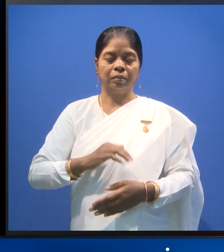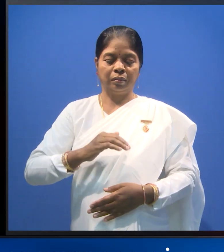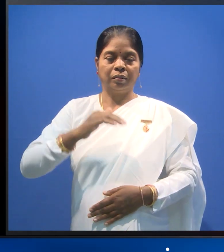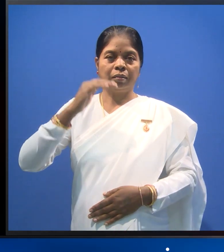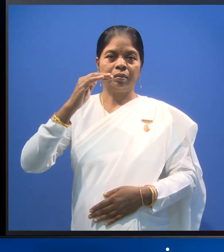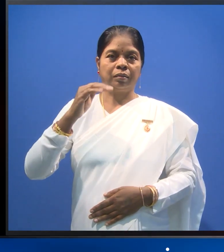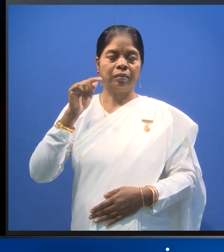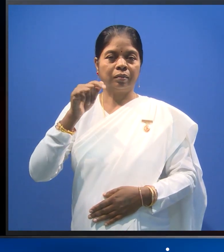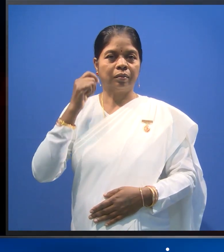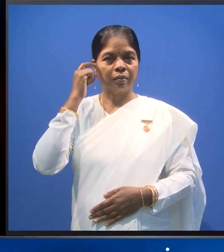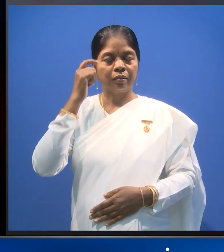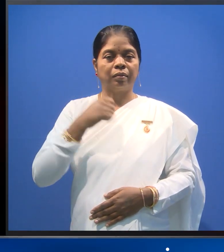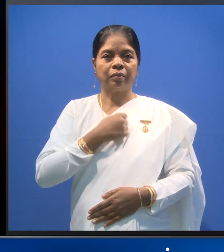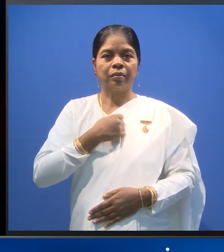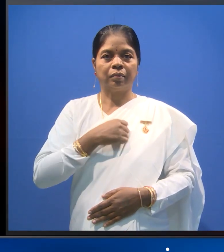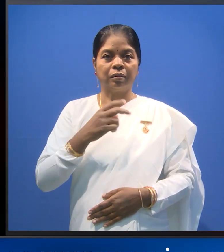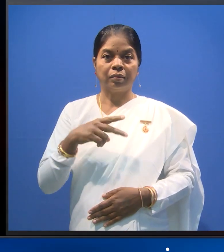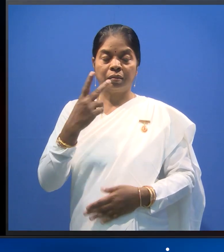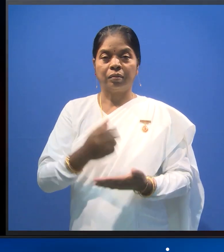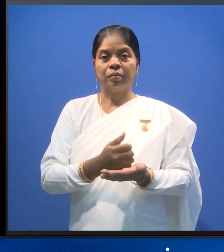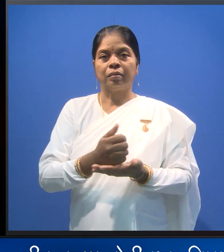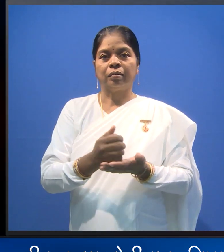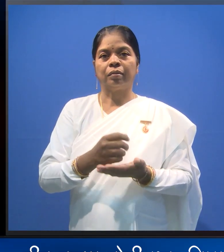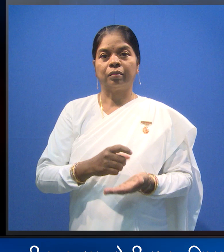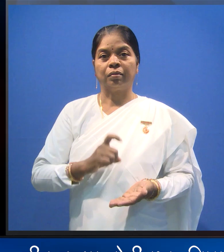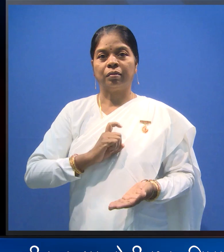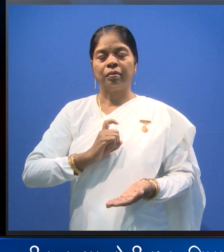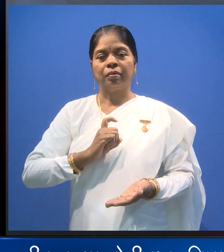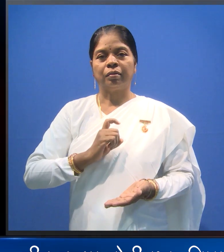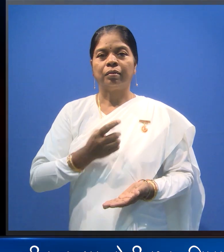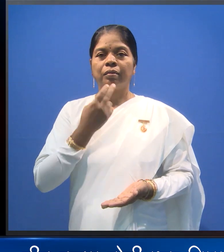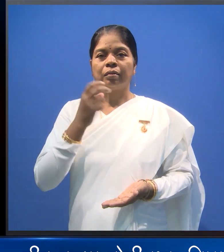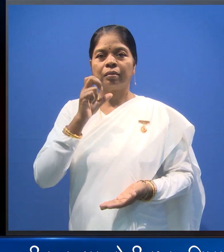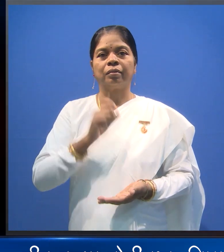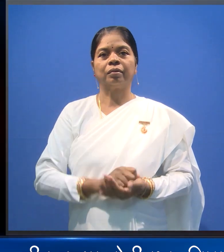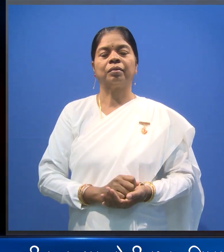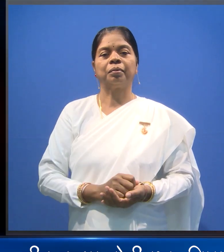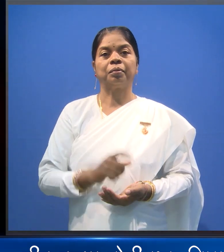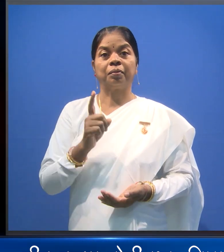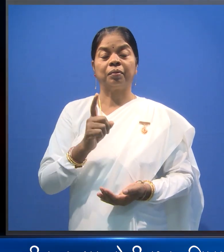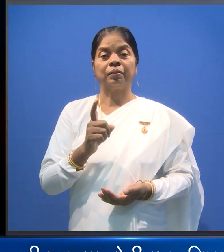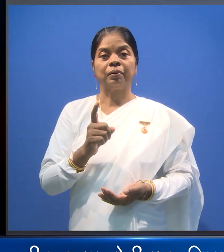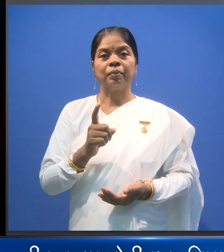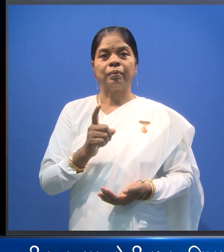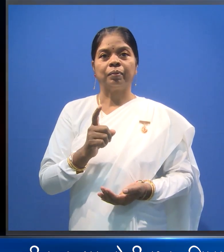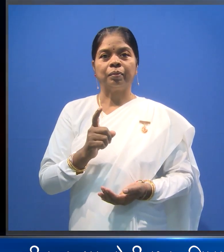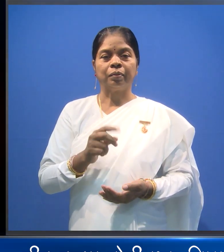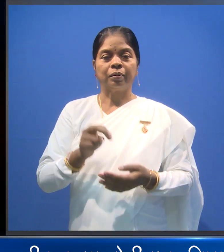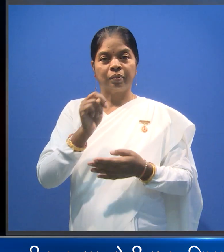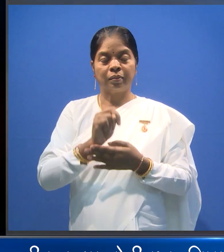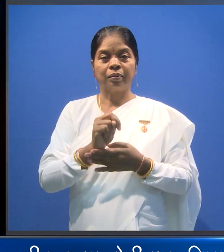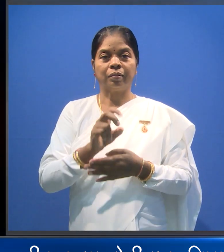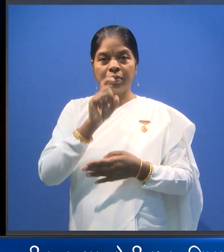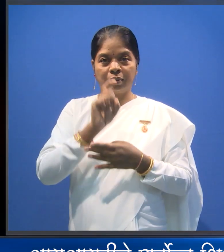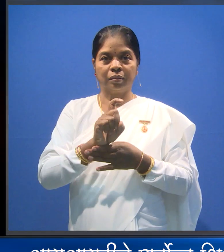लहानपणापासूनच त्यांच्या मनात दुसऱ्यांना शिकवण्याची तीव्र इच्छा होती. एक निष्णात इंजिनियर